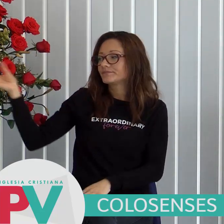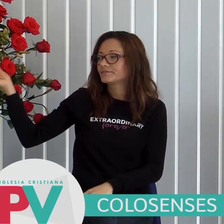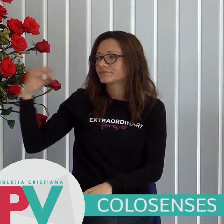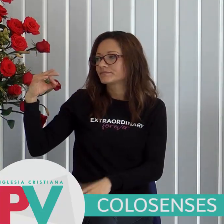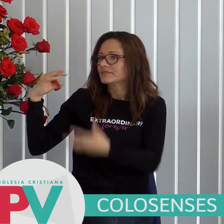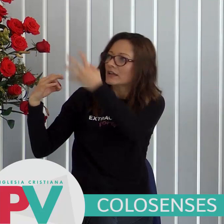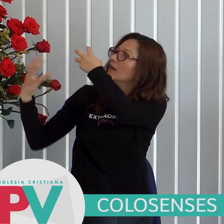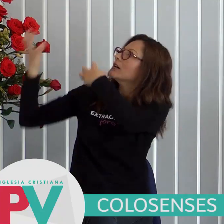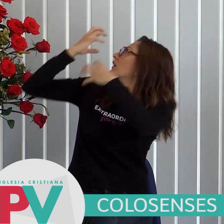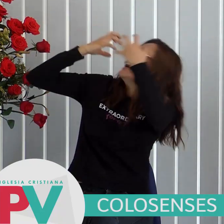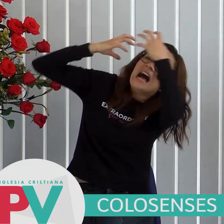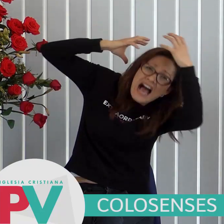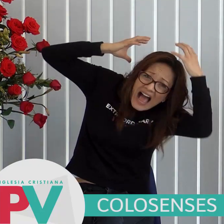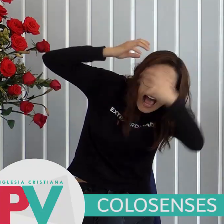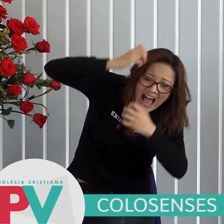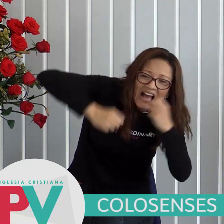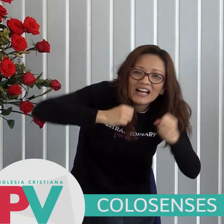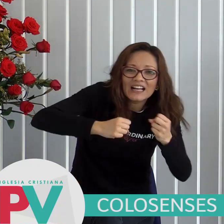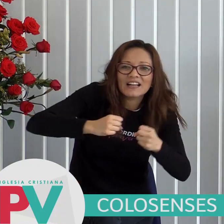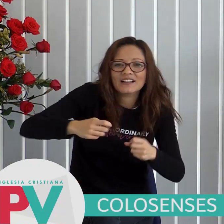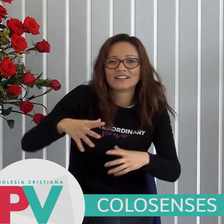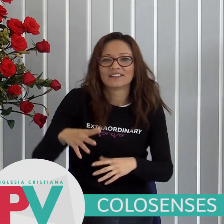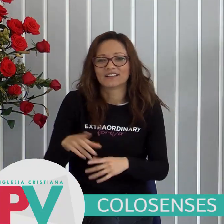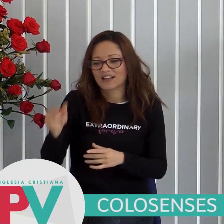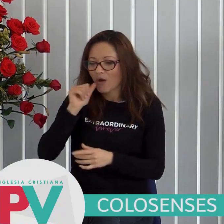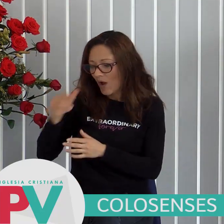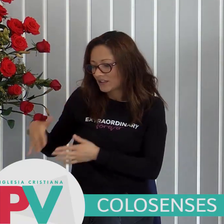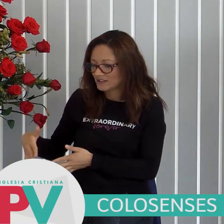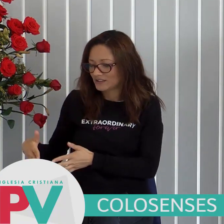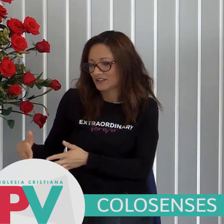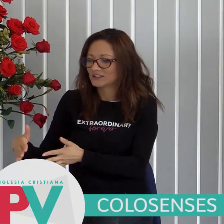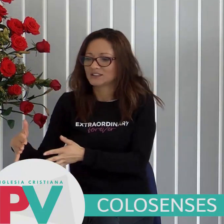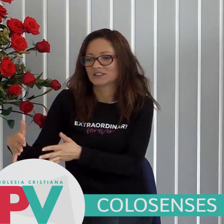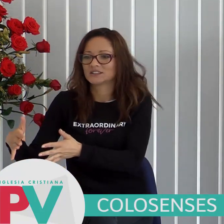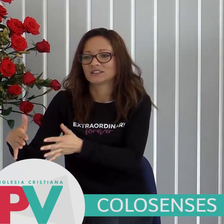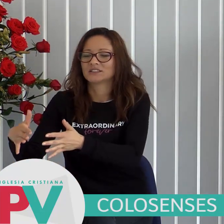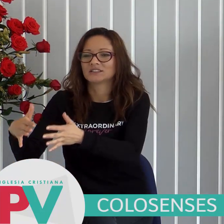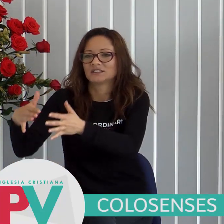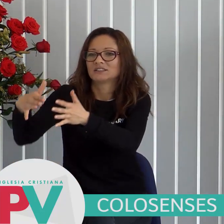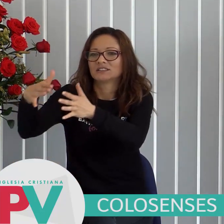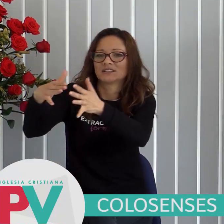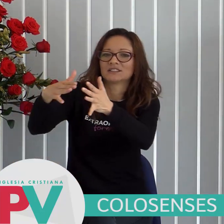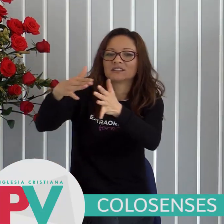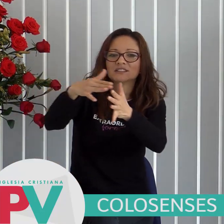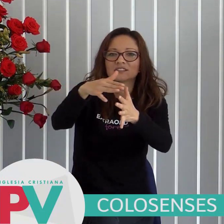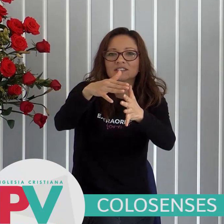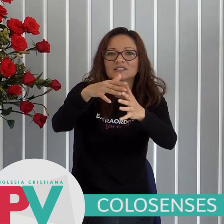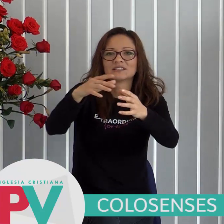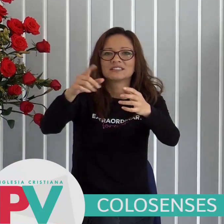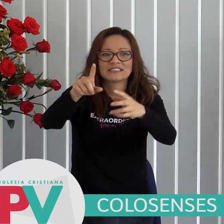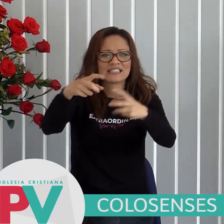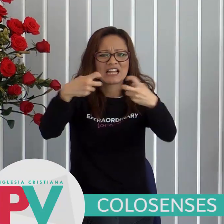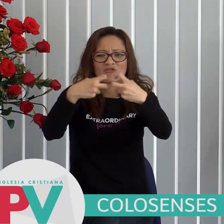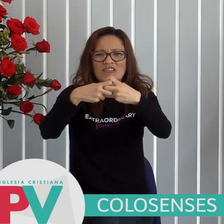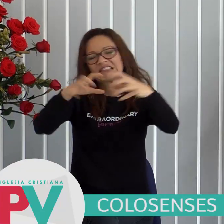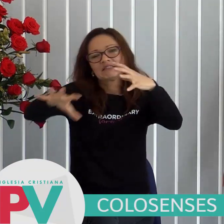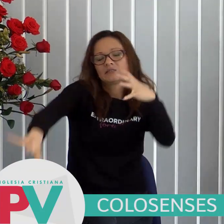la rosita y se echa el chorrito de agua y el chorrito de agua ya llega hasta el equipo y entonces empieza a haber un